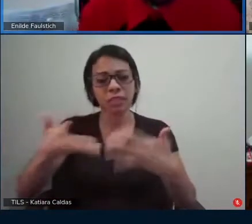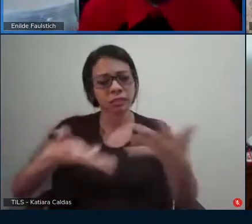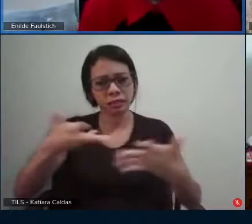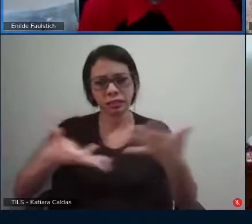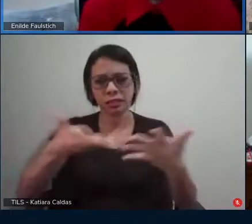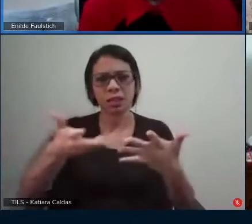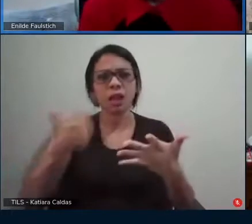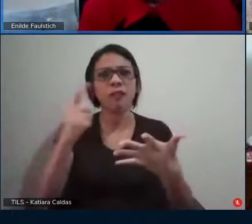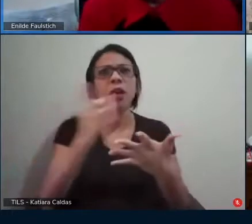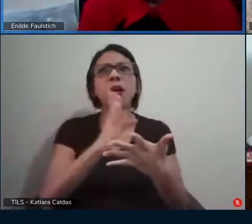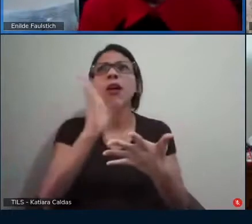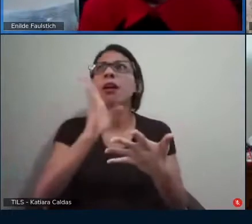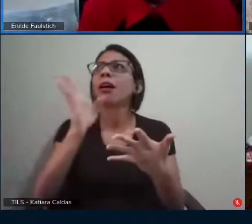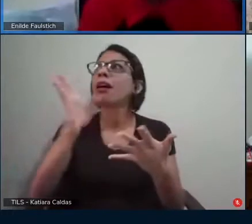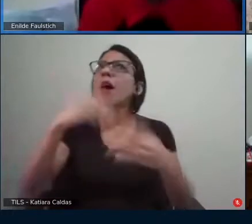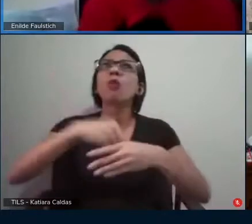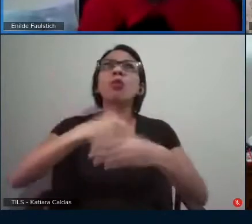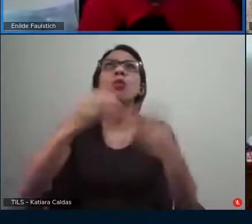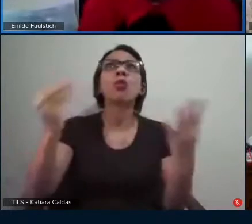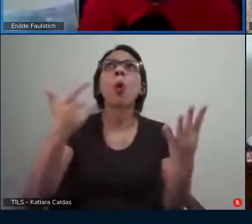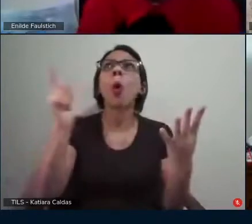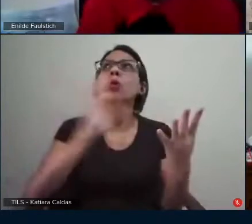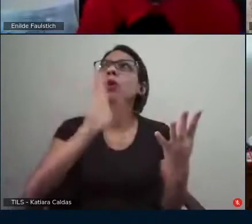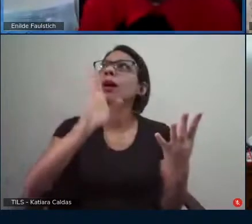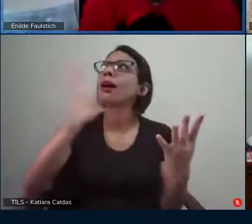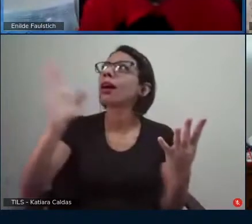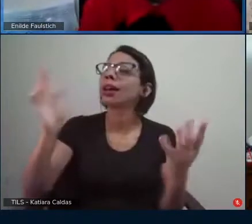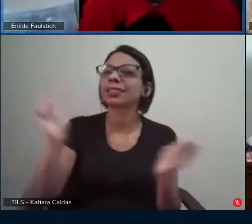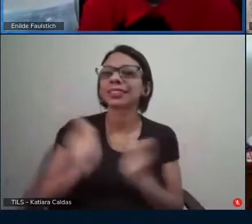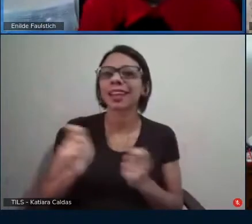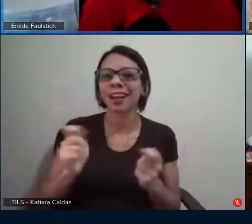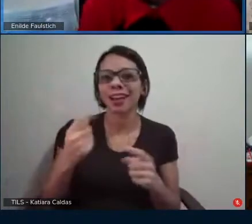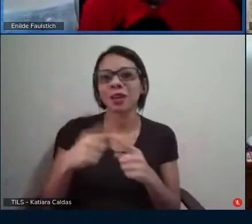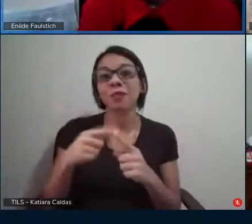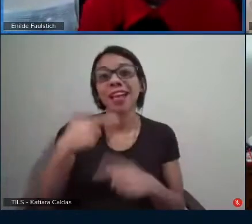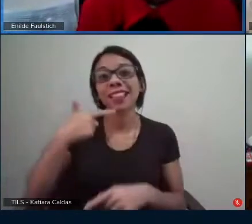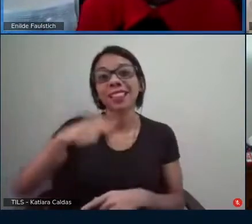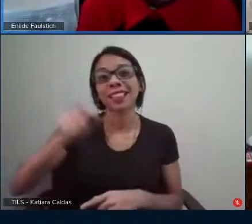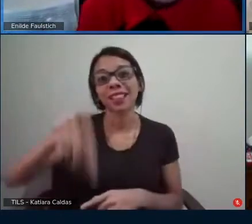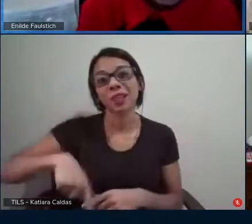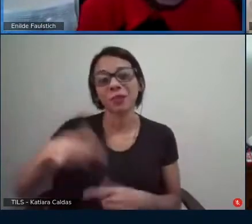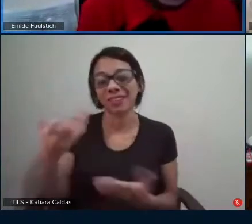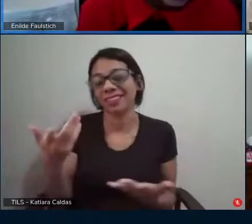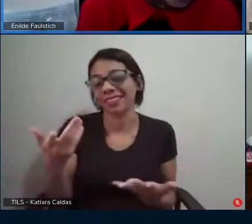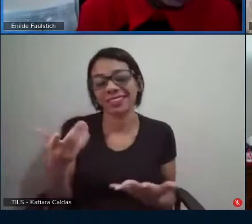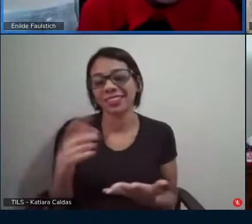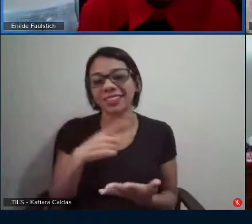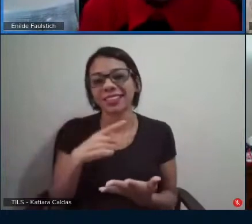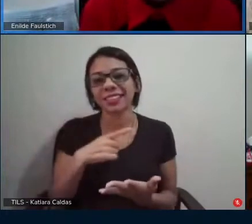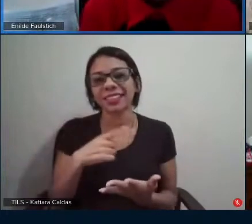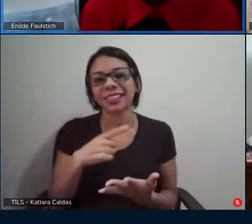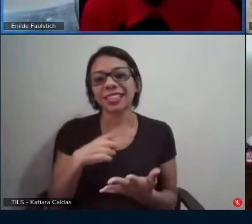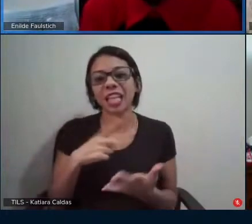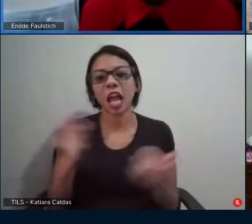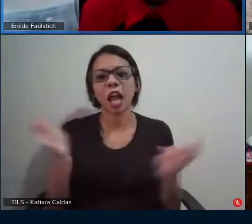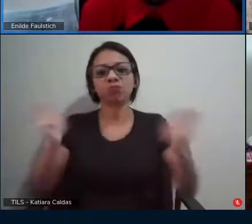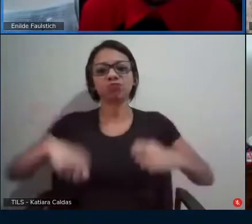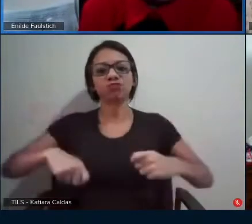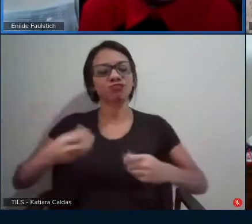outros horizontes, né? Porque como língua tem o potencial para,